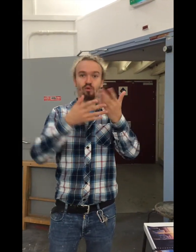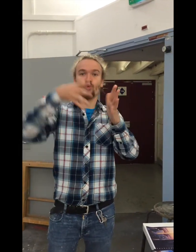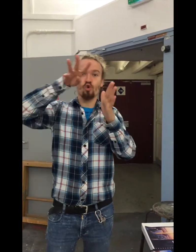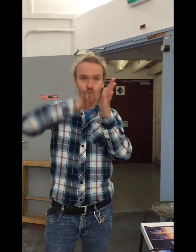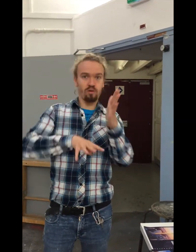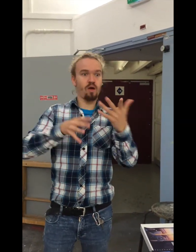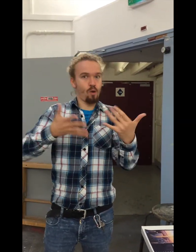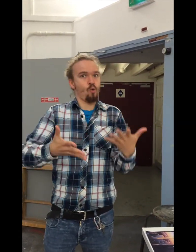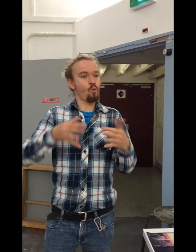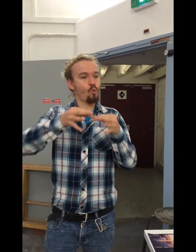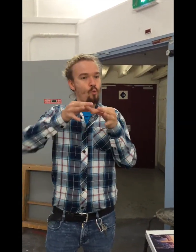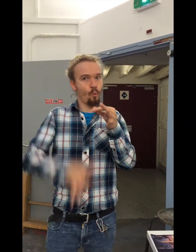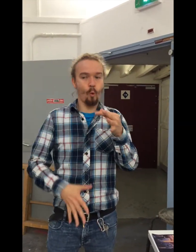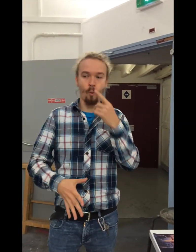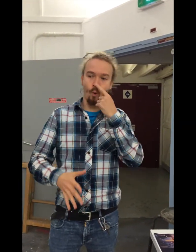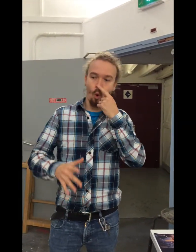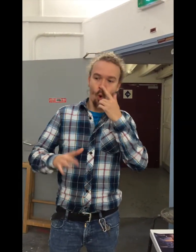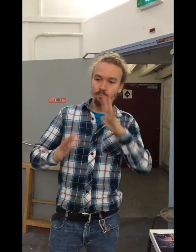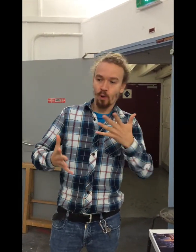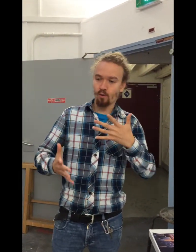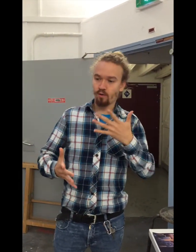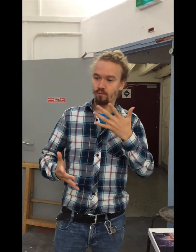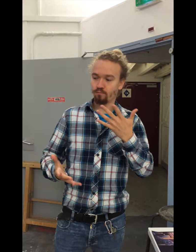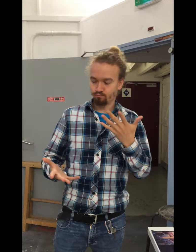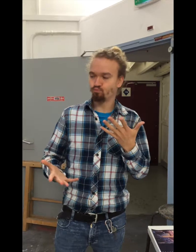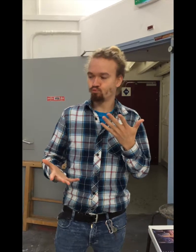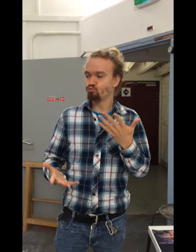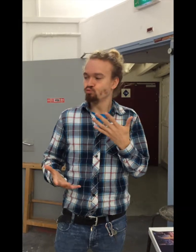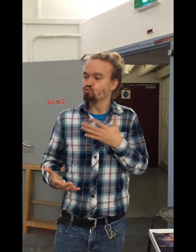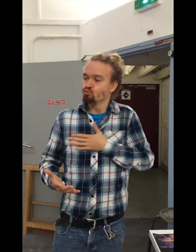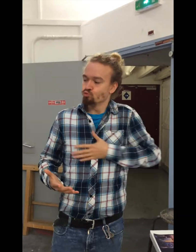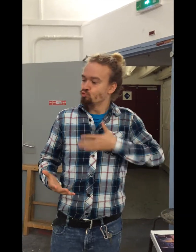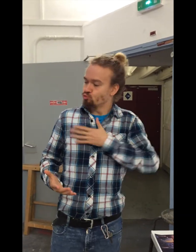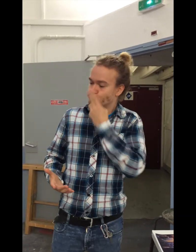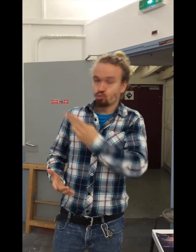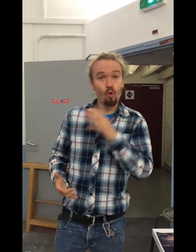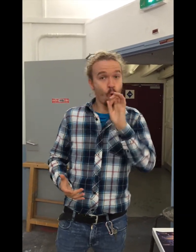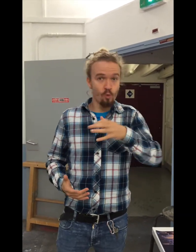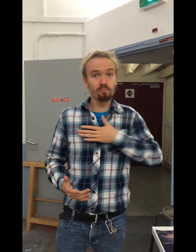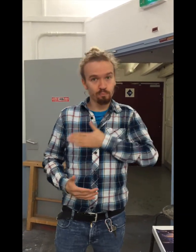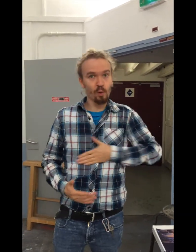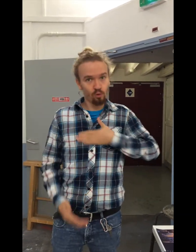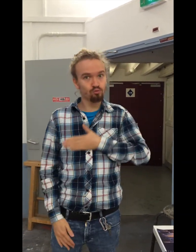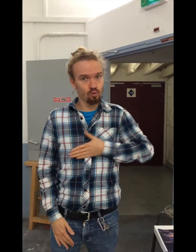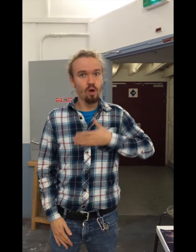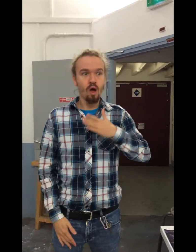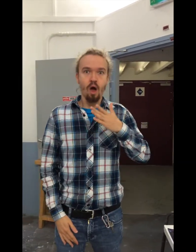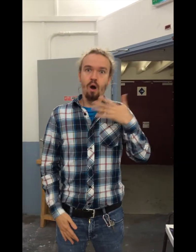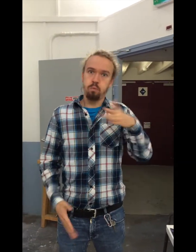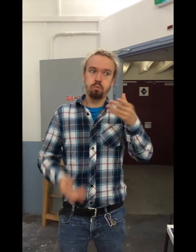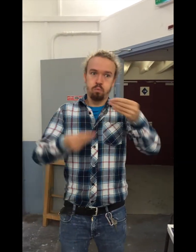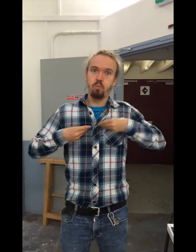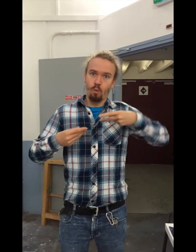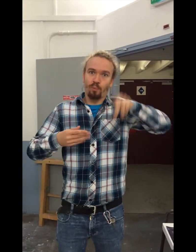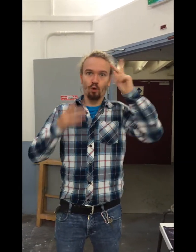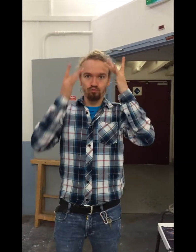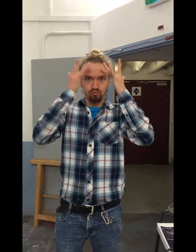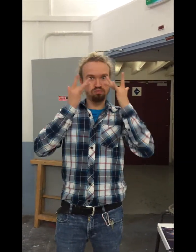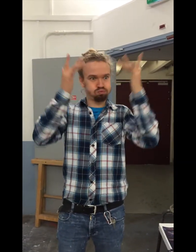Donc le projet Voisin-Voisine arrive à son terme. Je suis effectivement satisfait de ce qui a